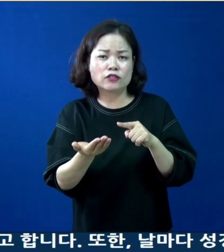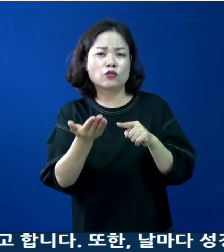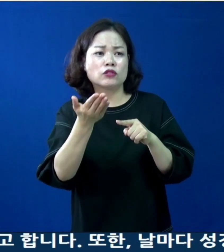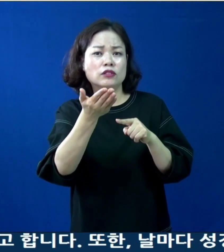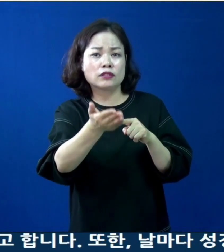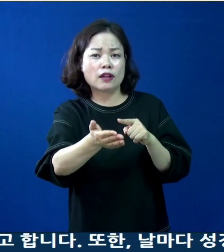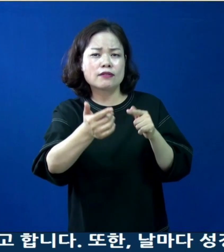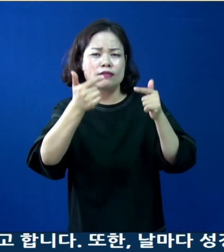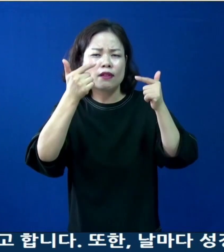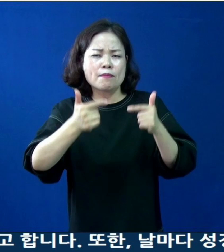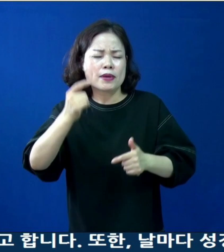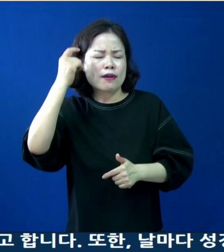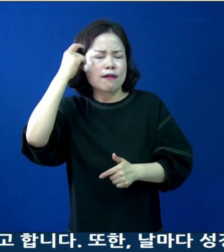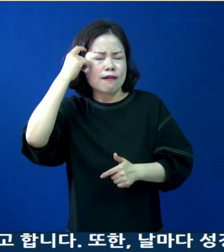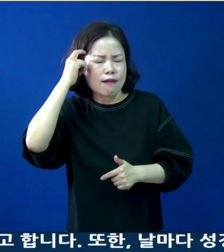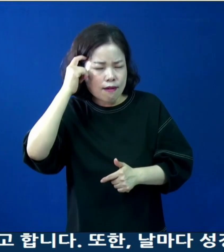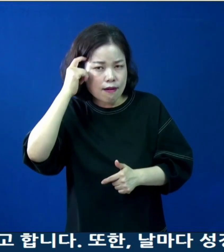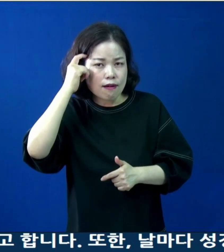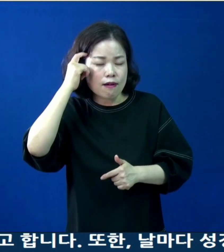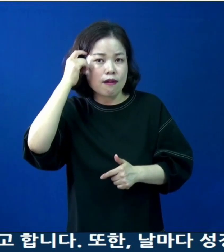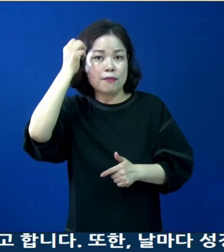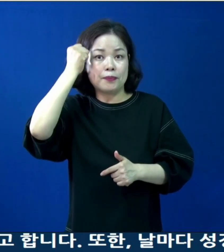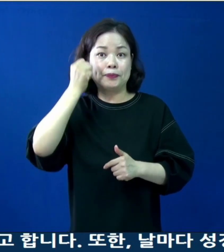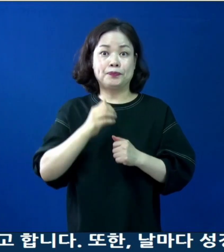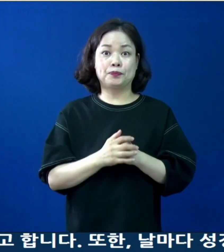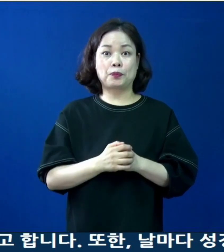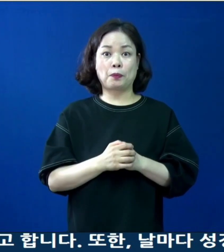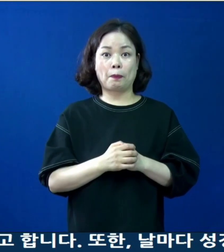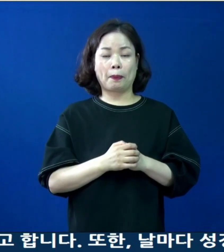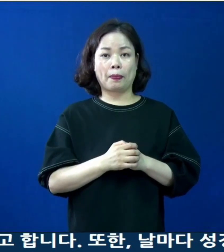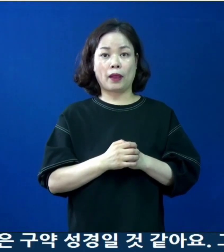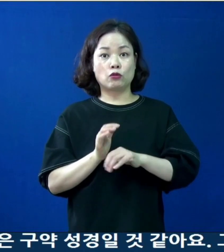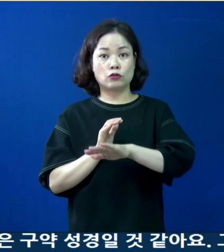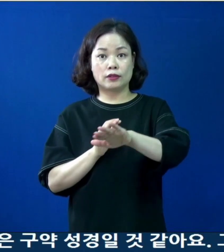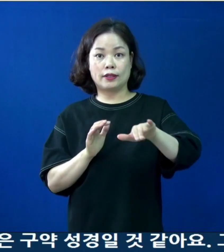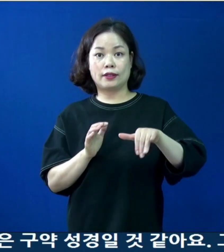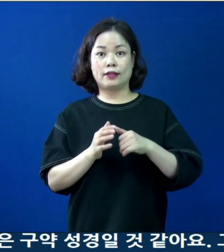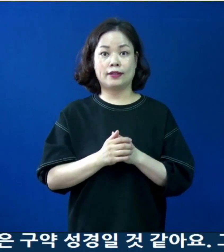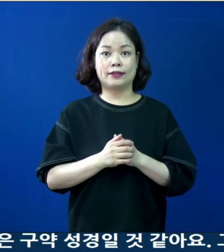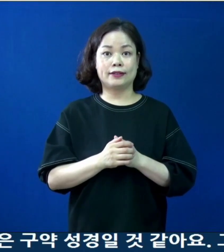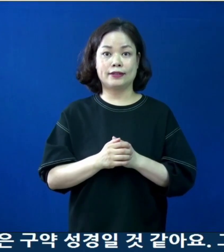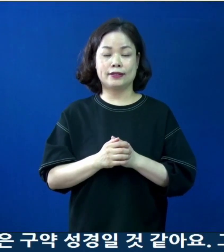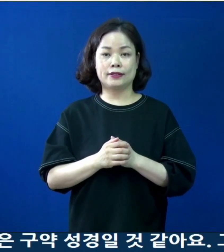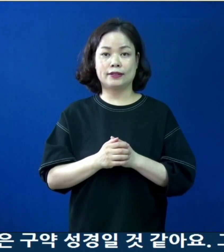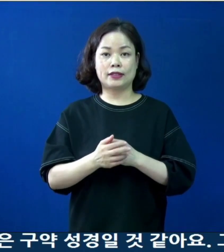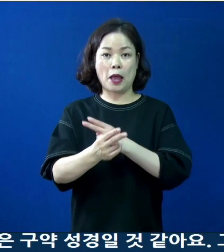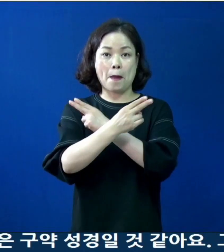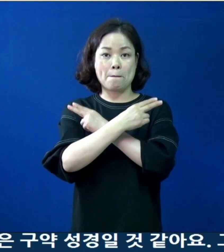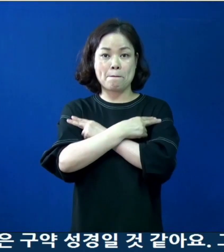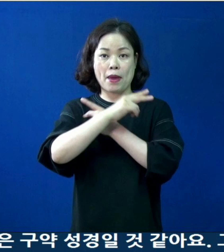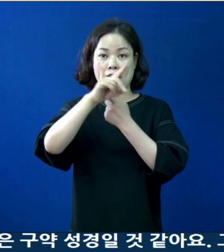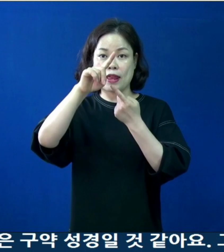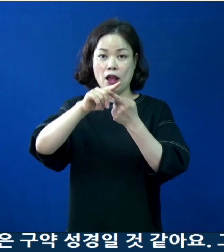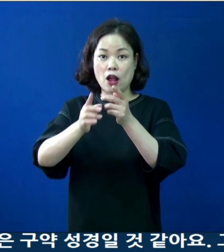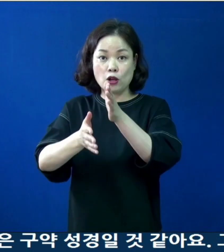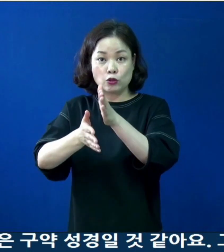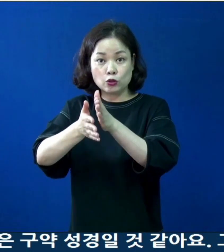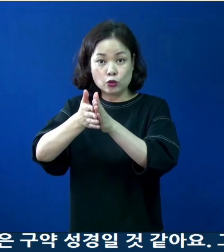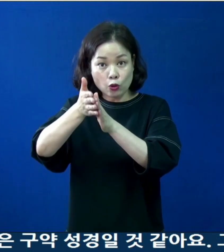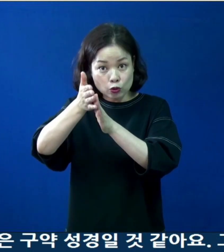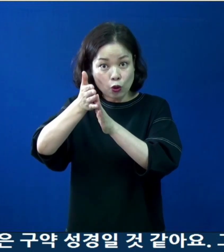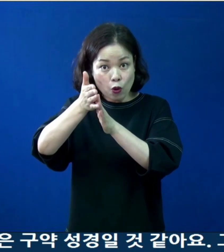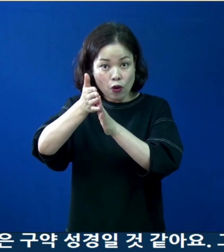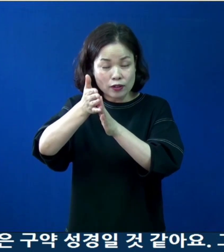날마다 상고했다. 이렇게 볼 수 있겠습니다. 자, 우리 한번 베레아 성도 뒤따라가